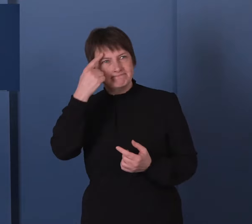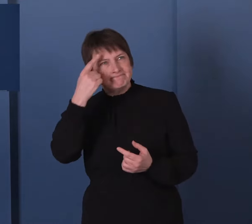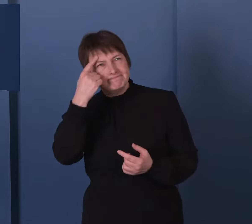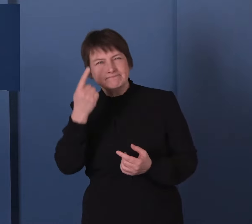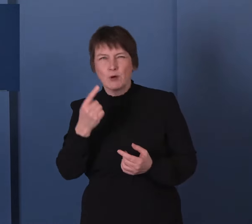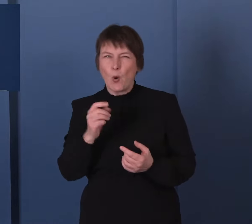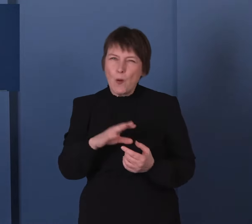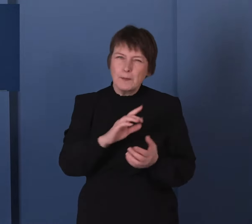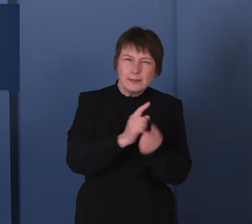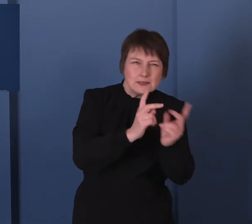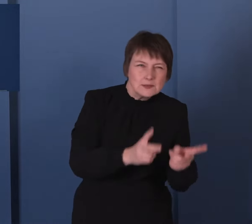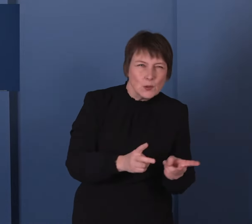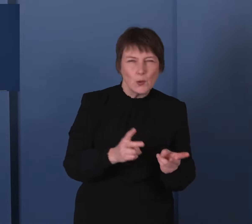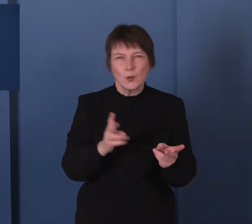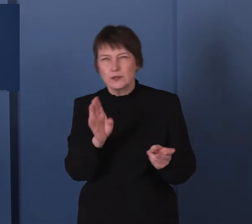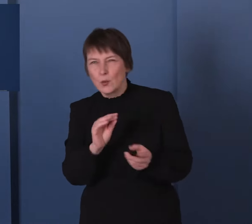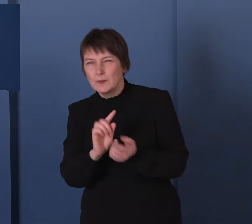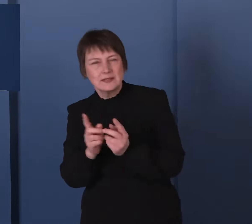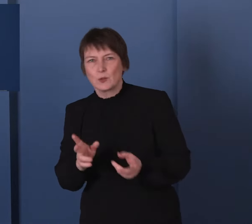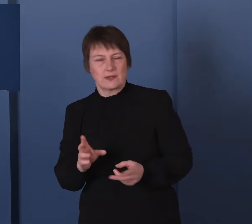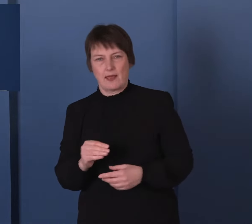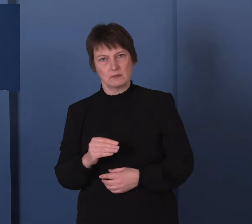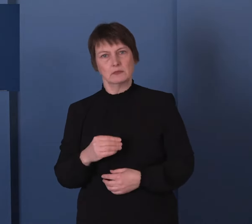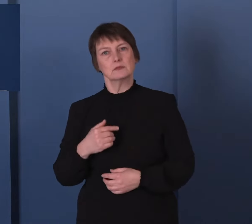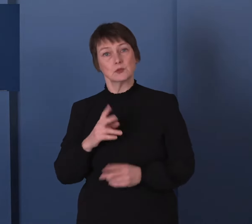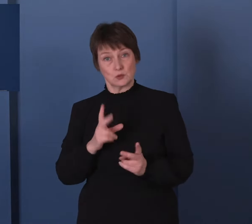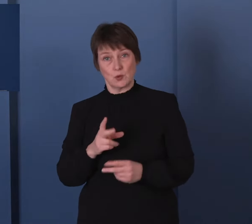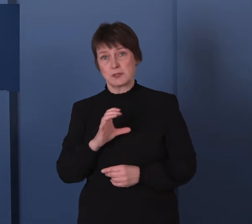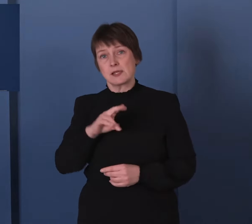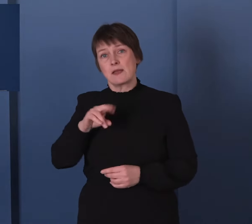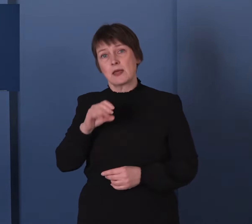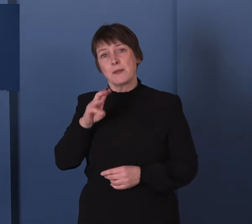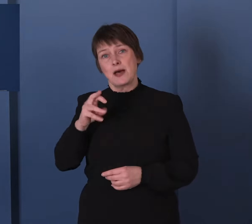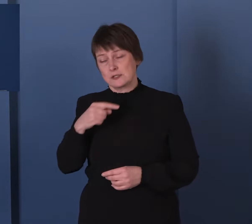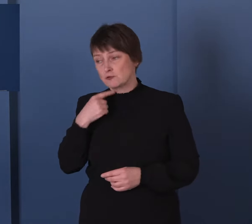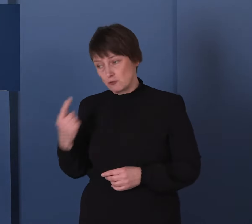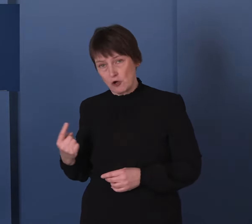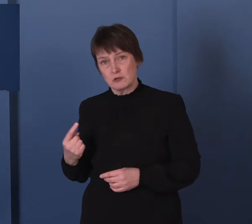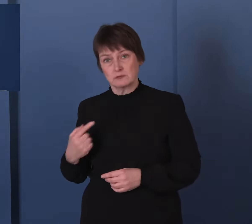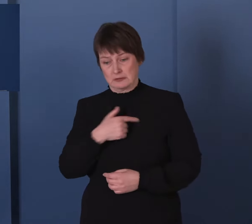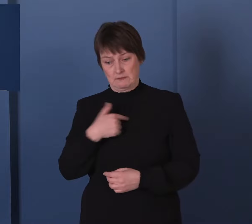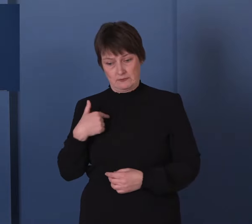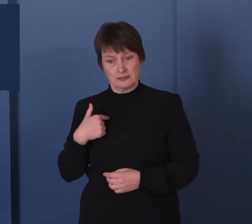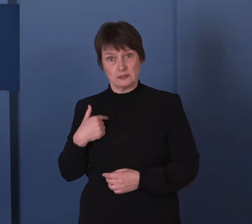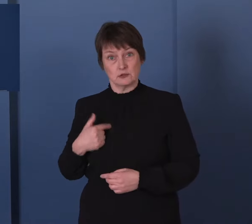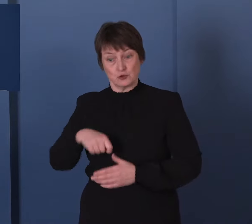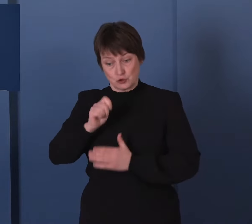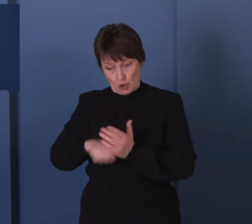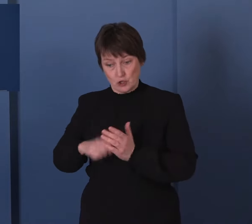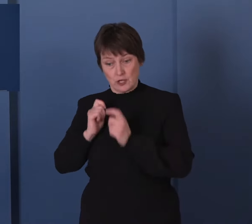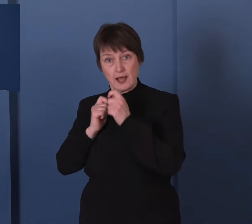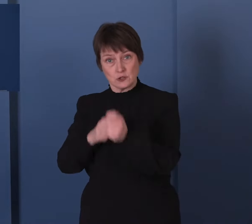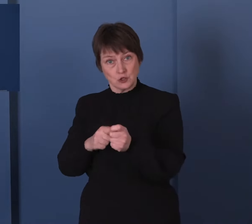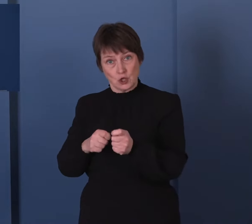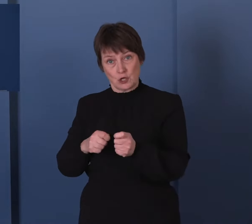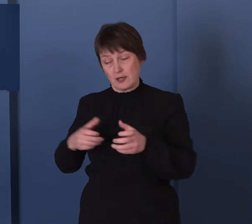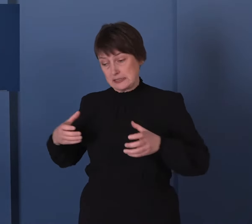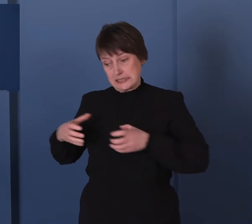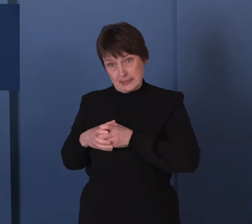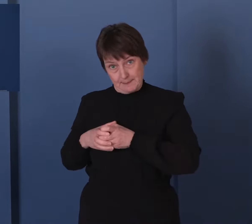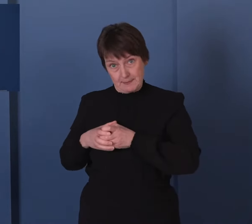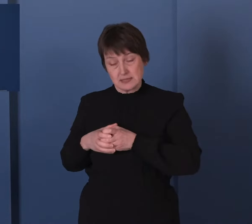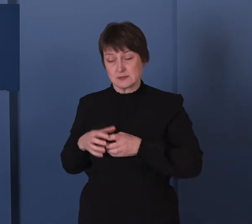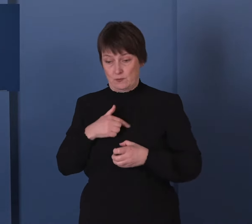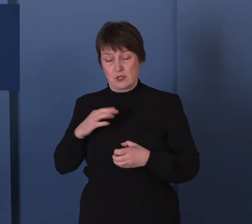in där tillsammans. Vi har inga andra ambitioner att gå igenom det här tillsammans och slutföra det tillsammans. Det är vi helt inställda på. Så att jag